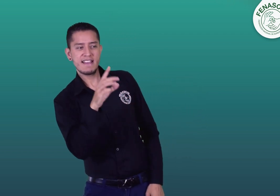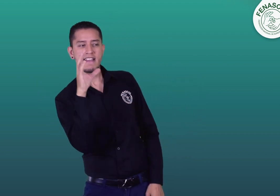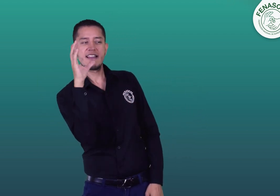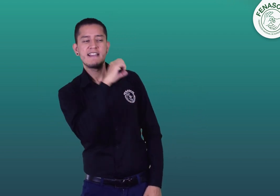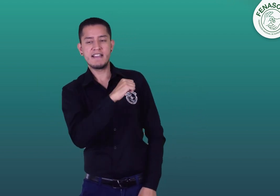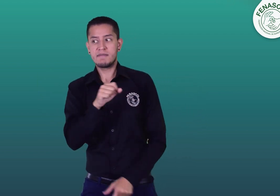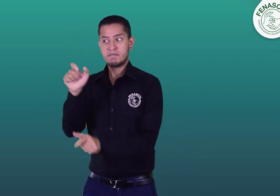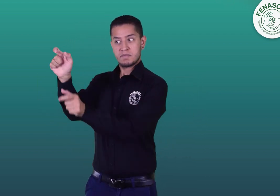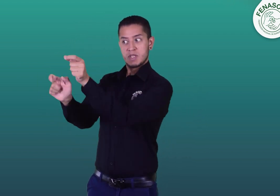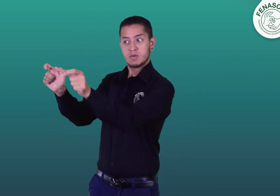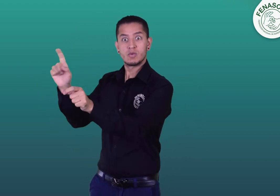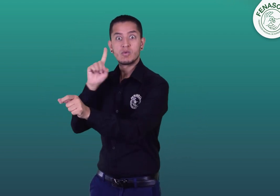desarrollo.